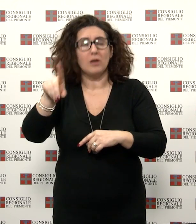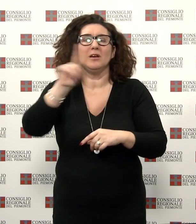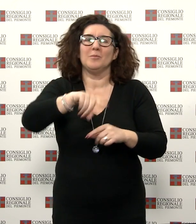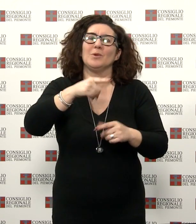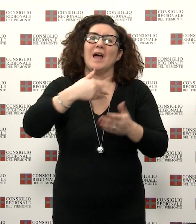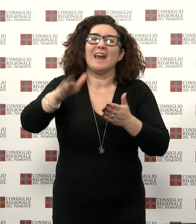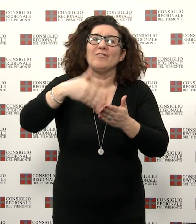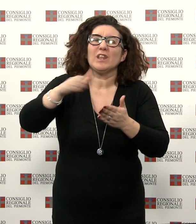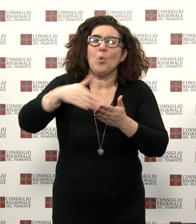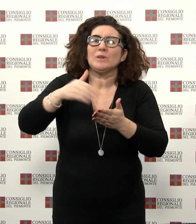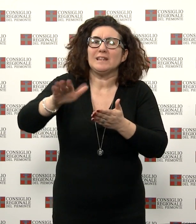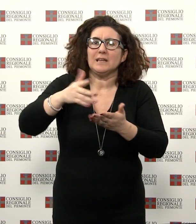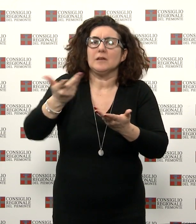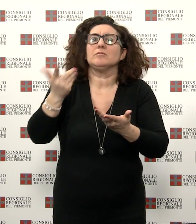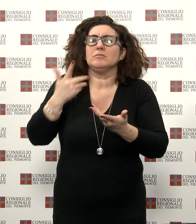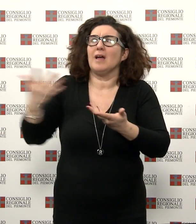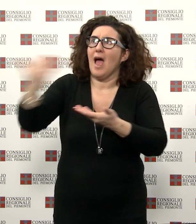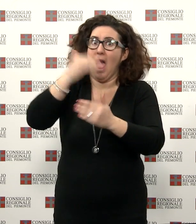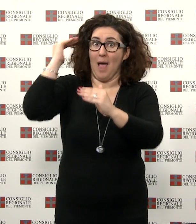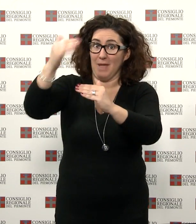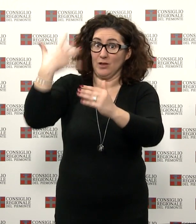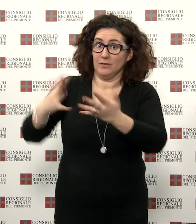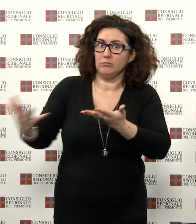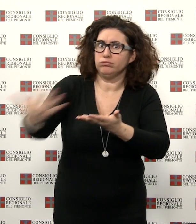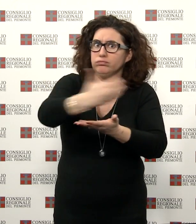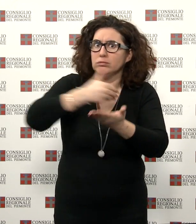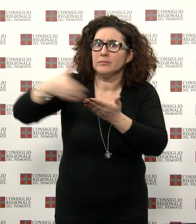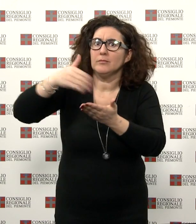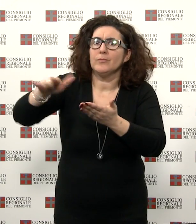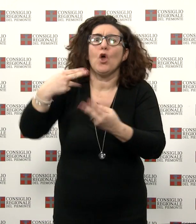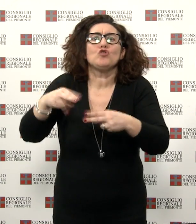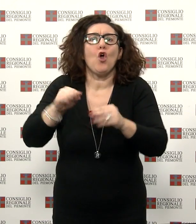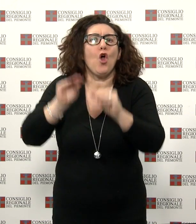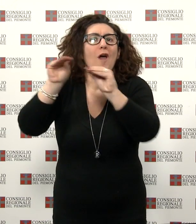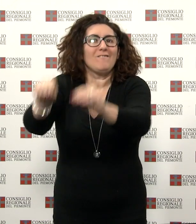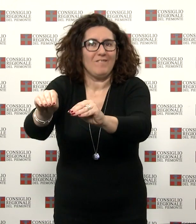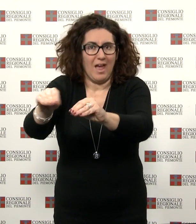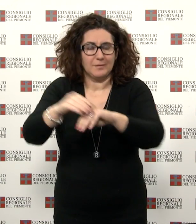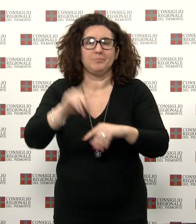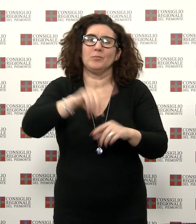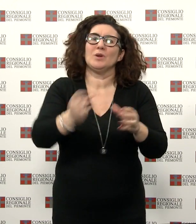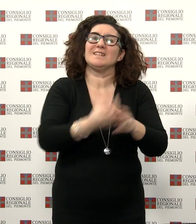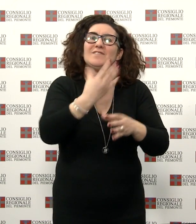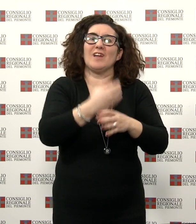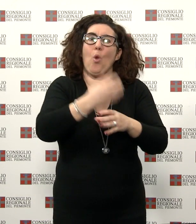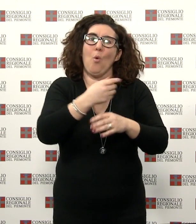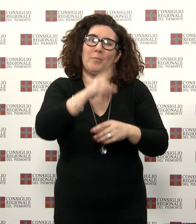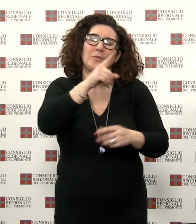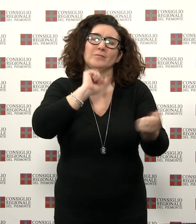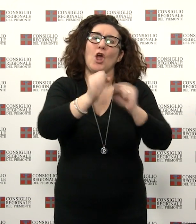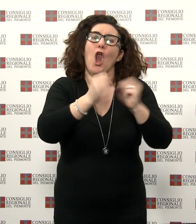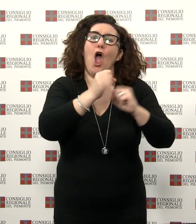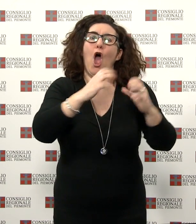individuando nuovi siti di stoccaggio o metodi alternativi sviluppare l'attività sanitaria del centro per la lotta al mezzo degli home